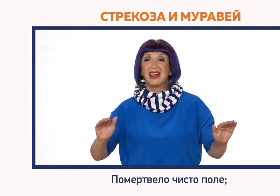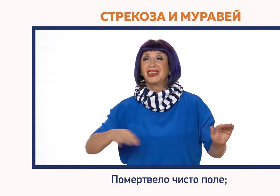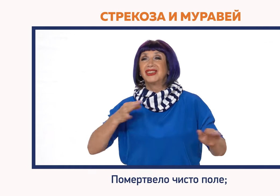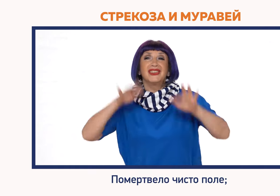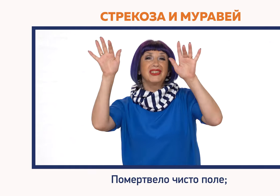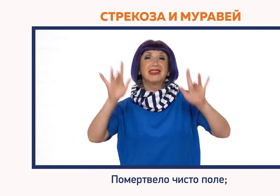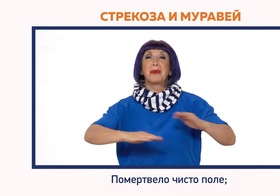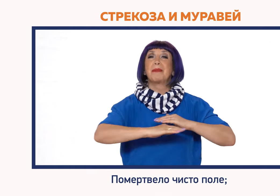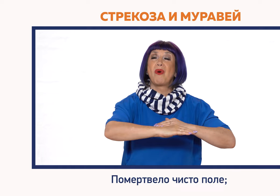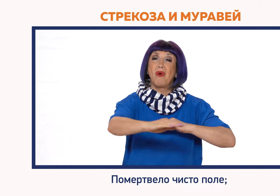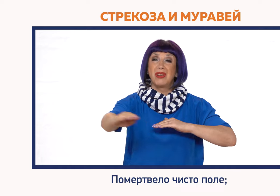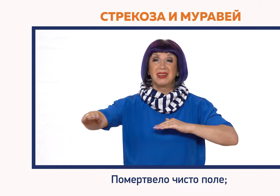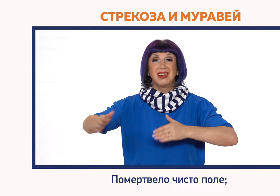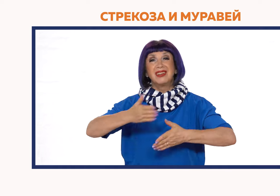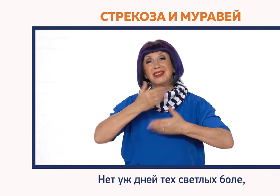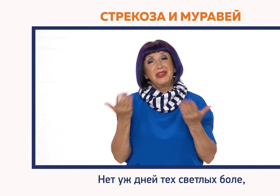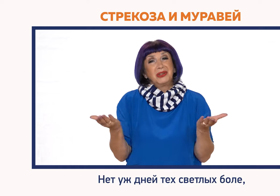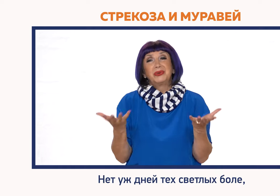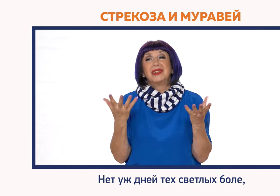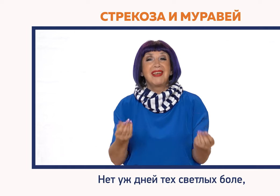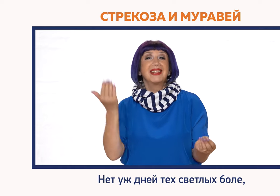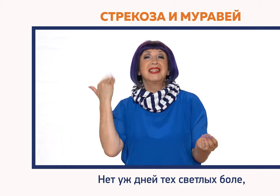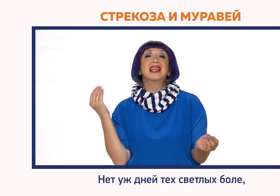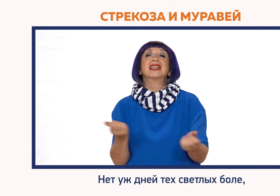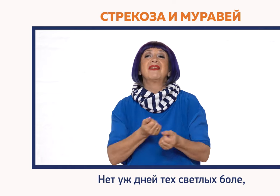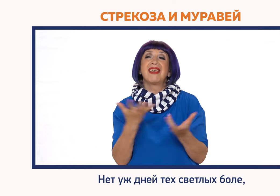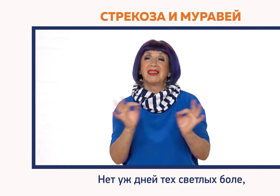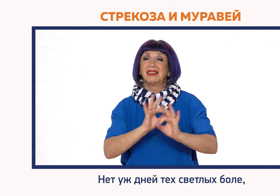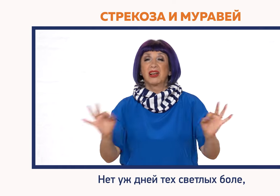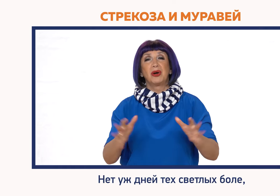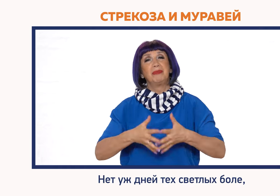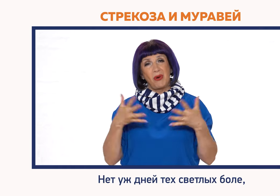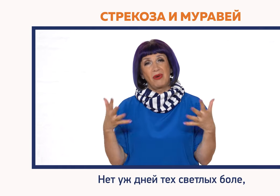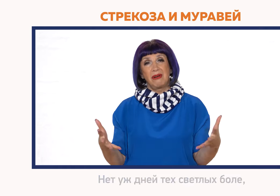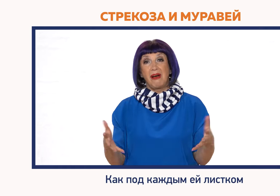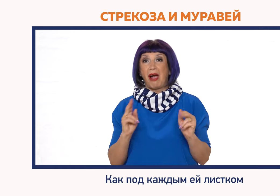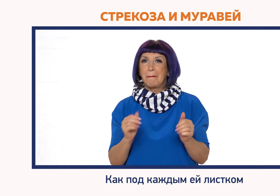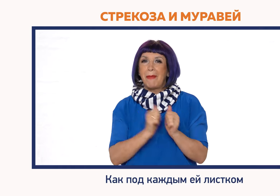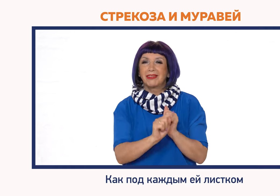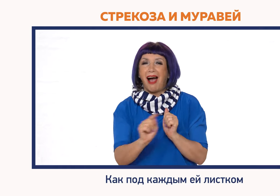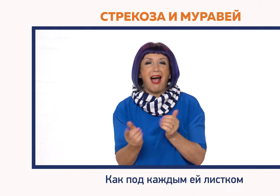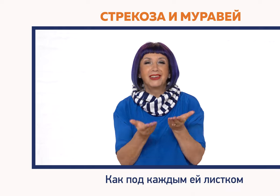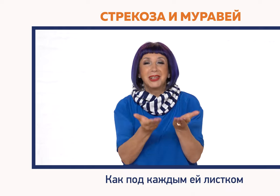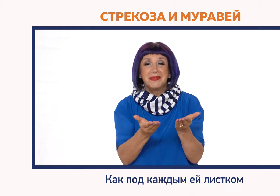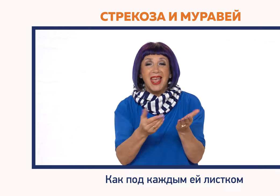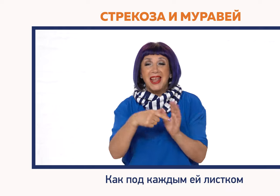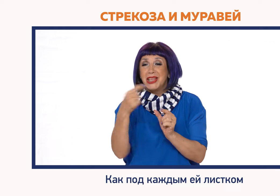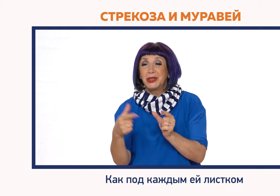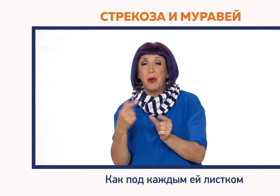Помертвело чисто поле, нет уж дней тех светлых боли, как под каждым ей